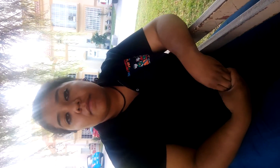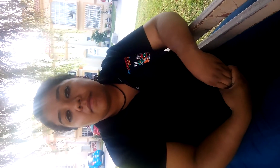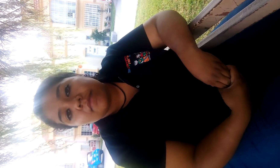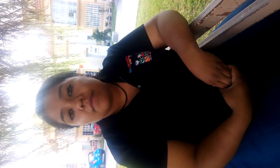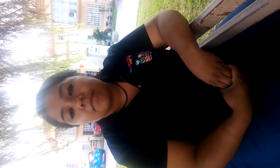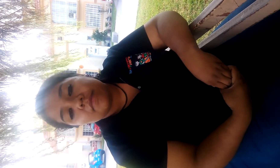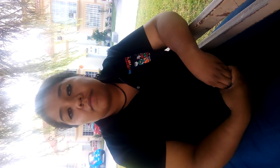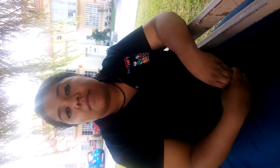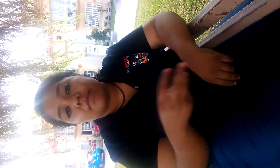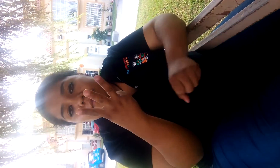3.